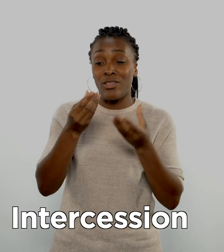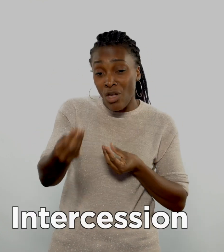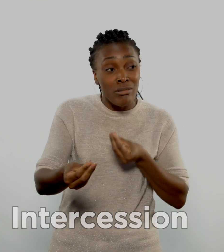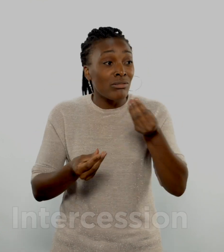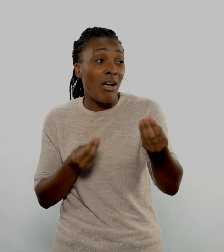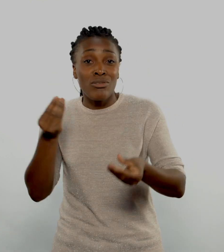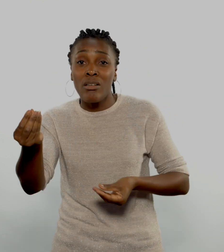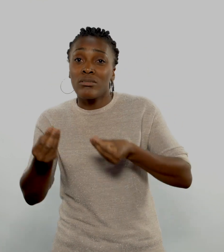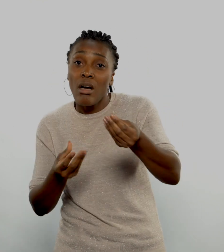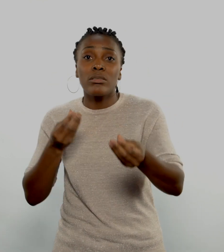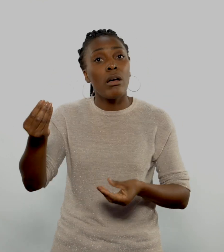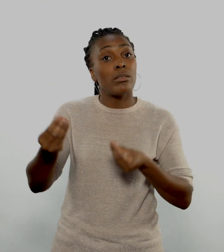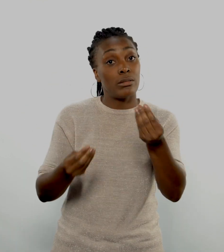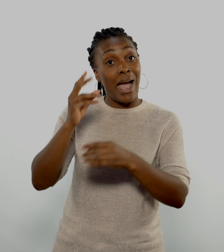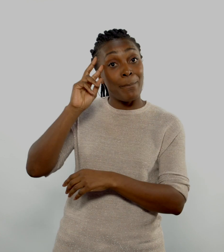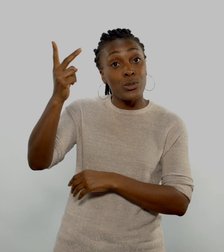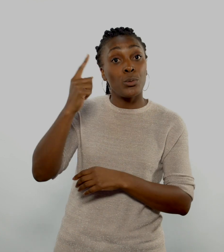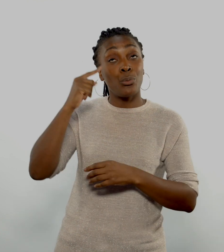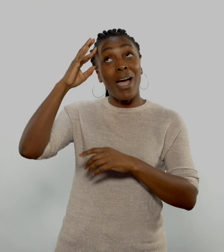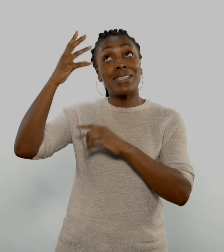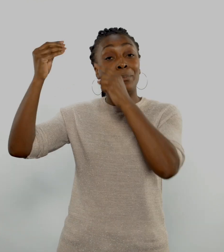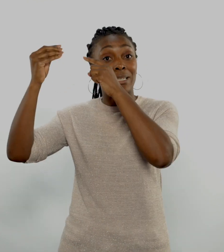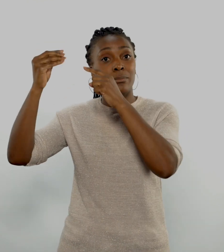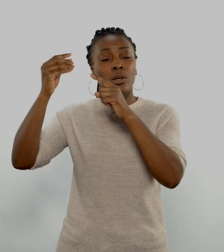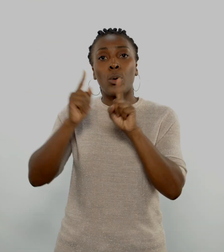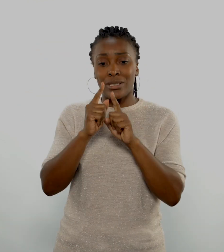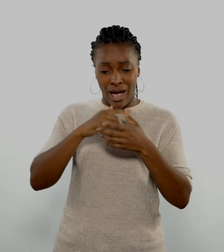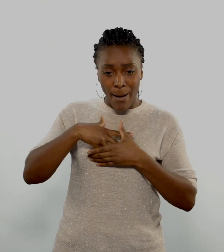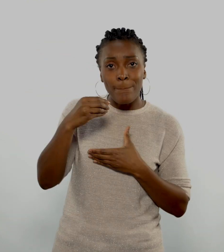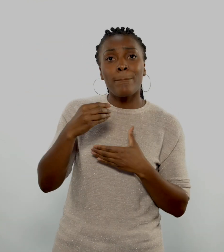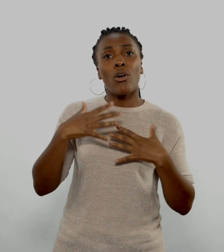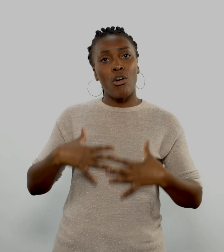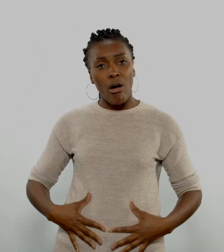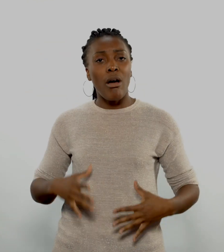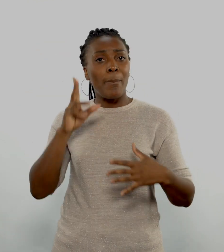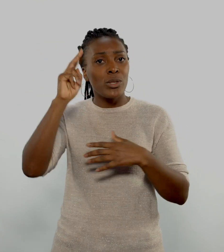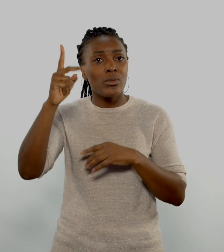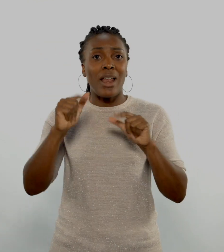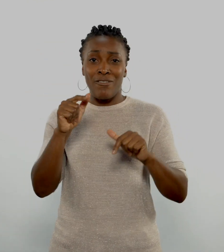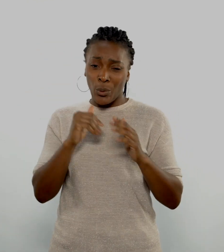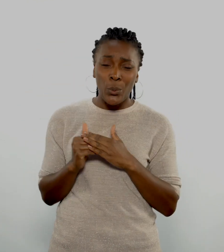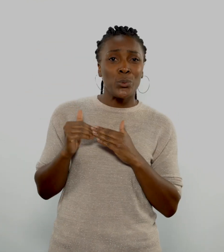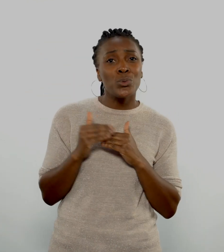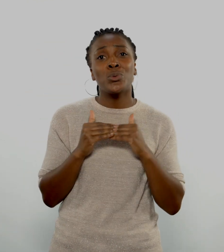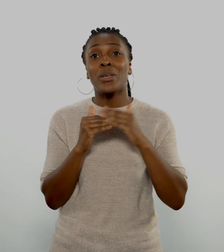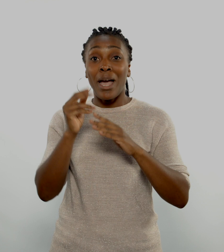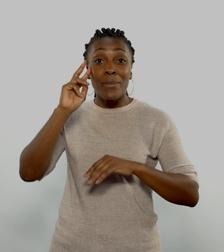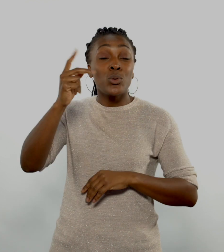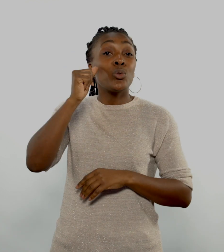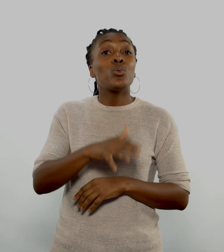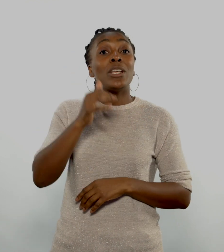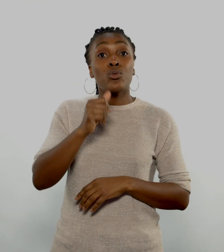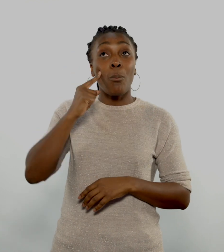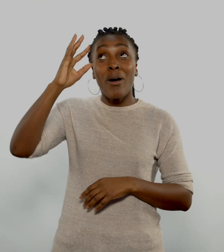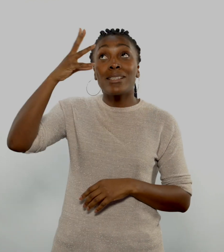s'ouvrent pour donner, des habitudes non seulement pour l'esprit, mais également pour l'âme et le corps. Tu dois construire des habitudes